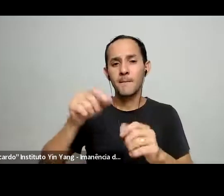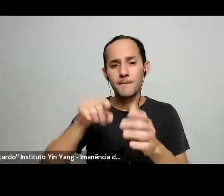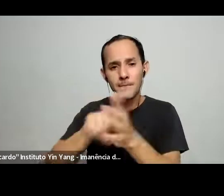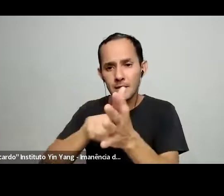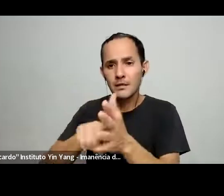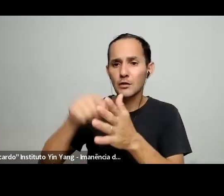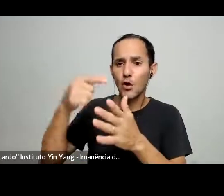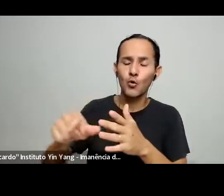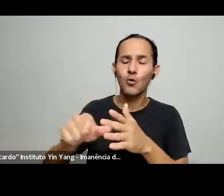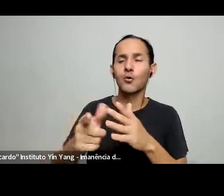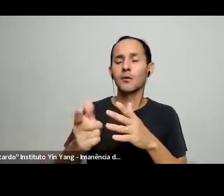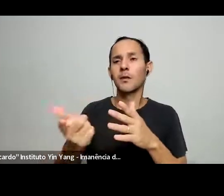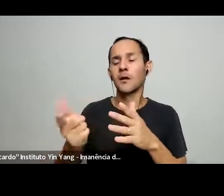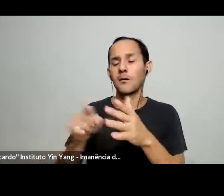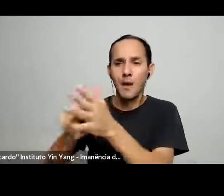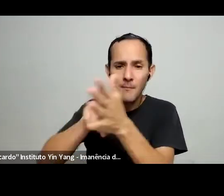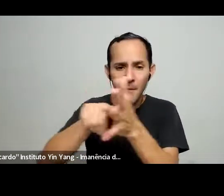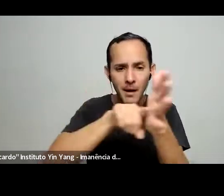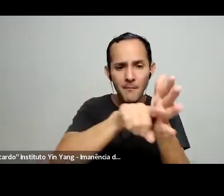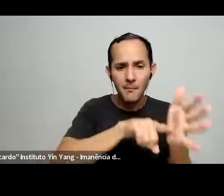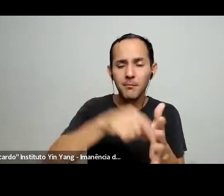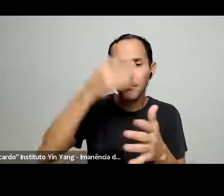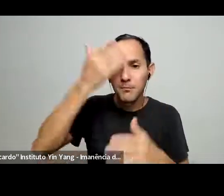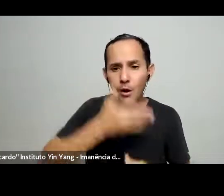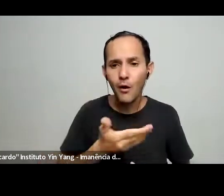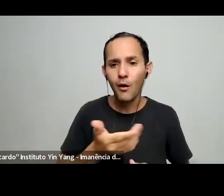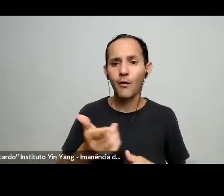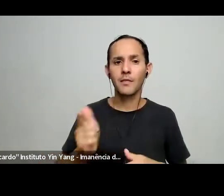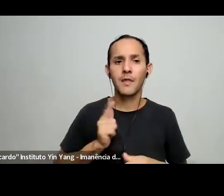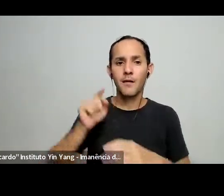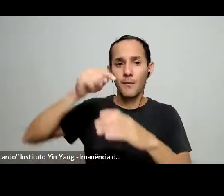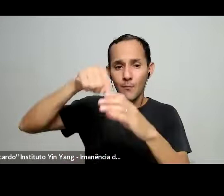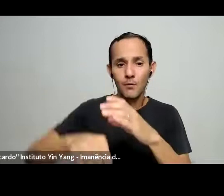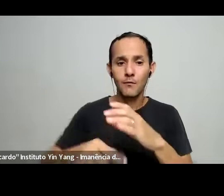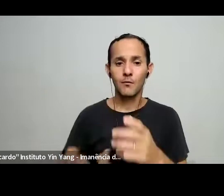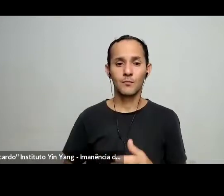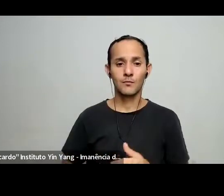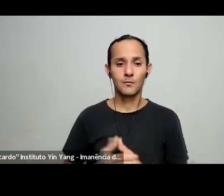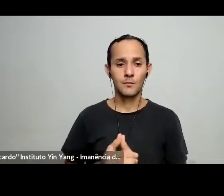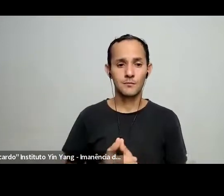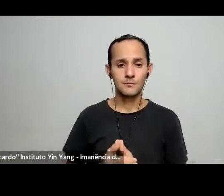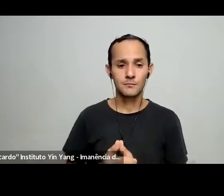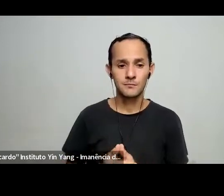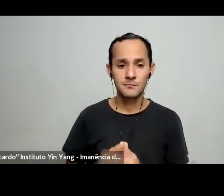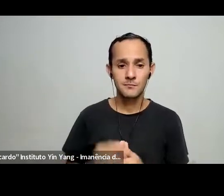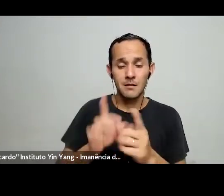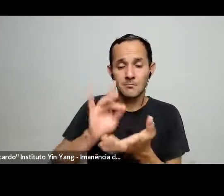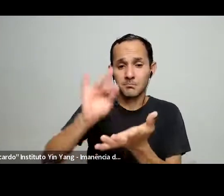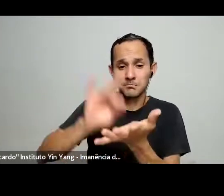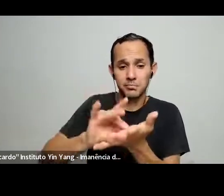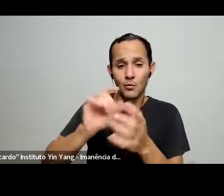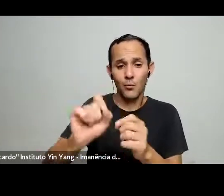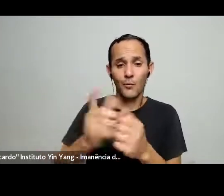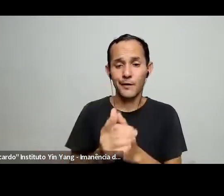muitas mais pesquisas com qualidade, com profundidade, e que realmente esses